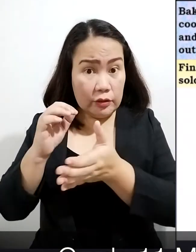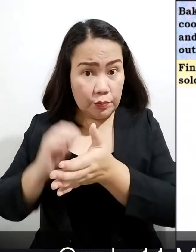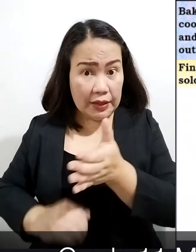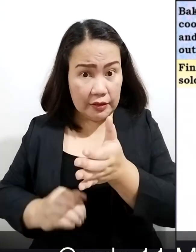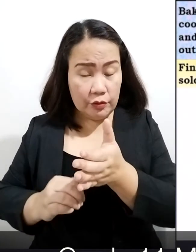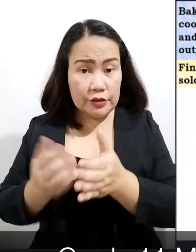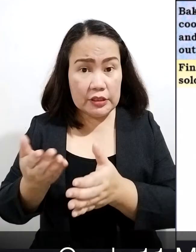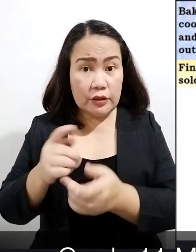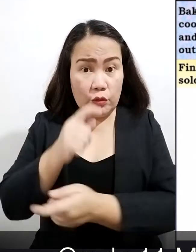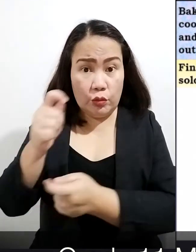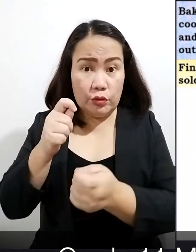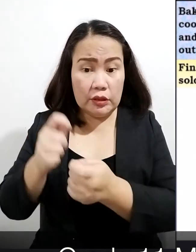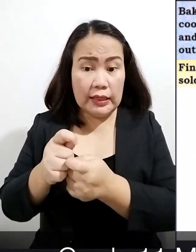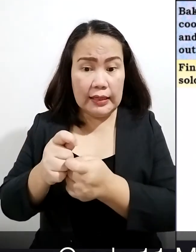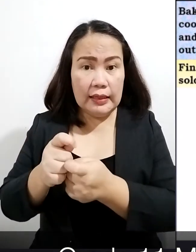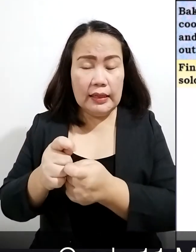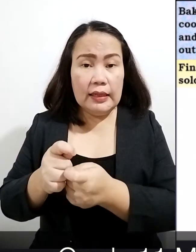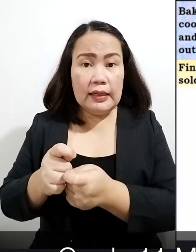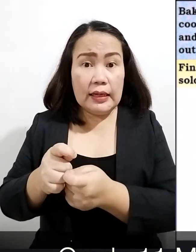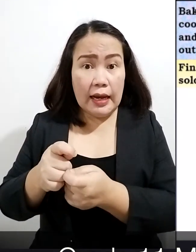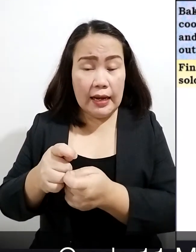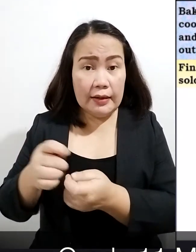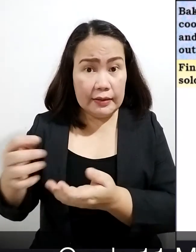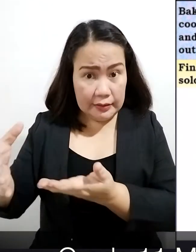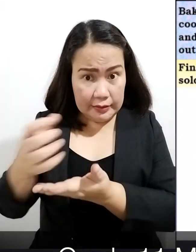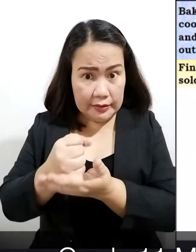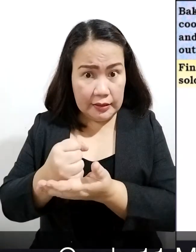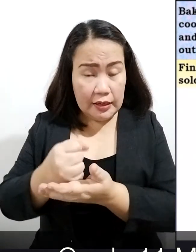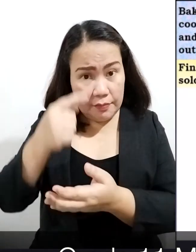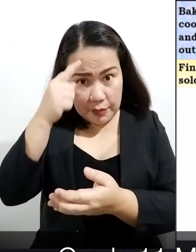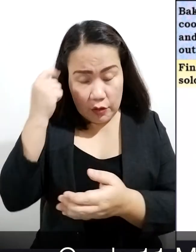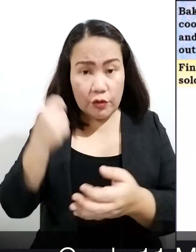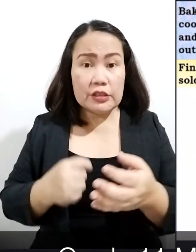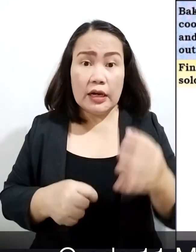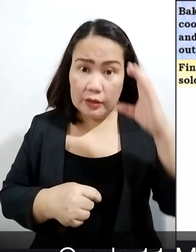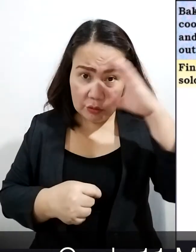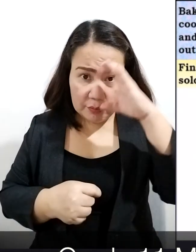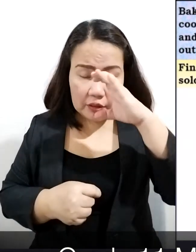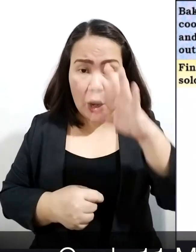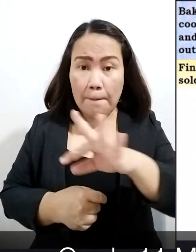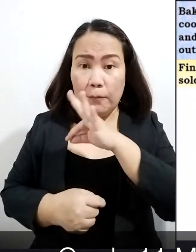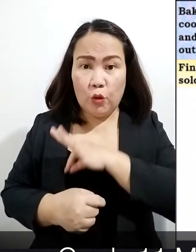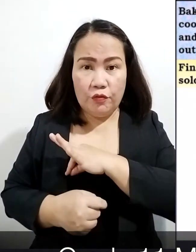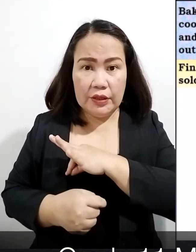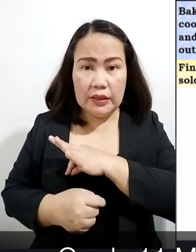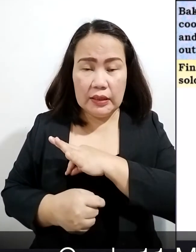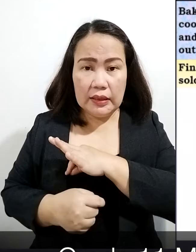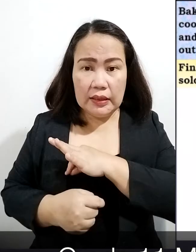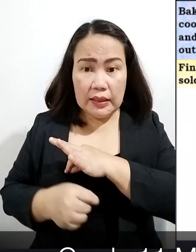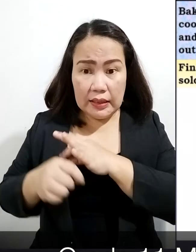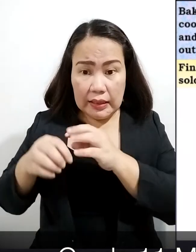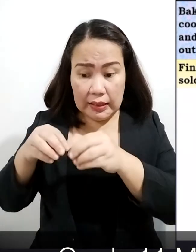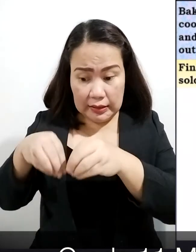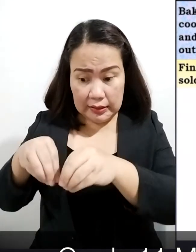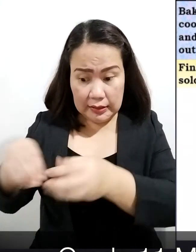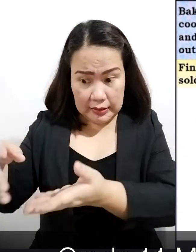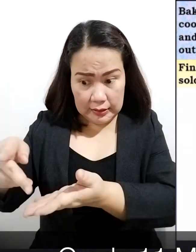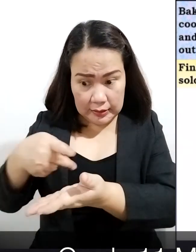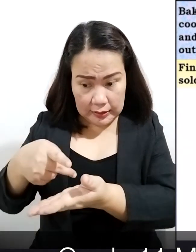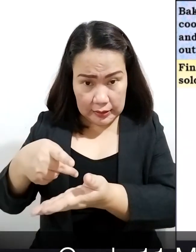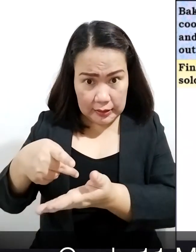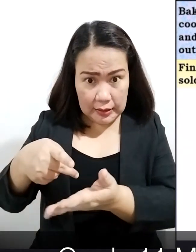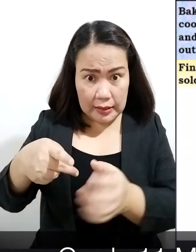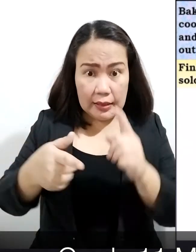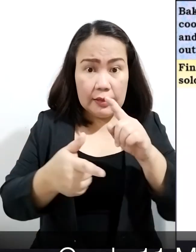sa total ng mapagbibilan dahil ang hinahanap natin ay yung profit. At syempre, mayroon pa silang